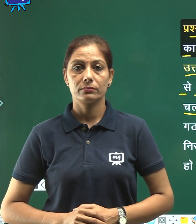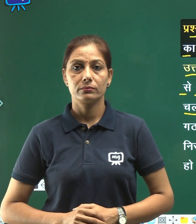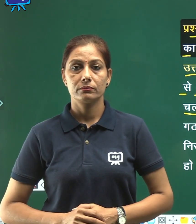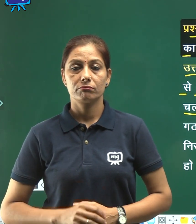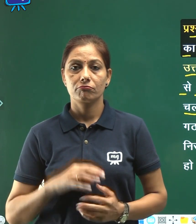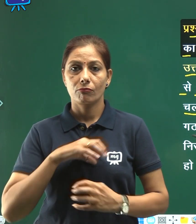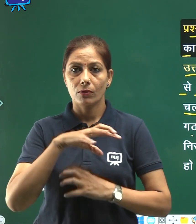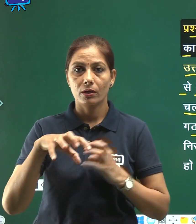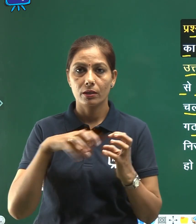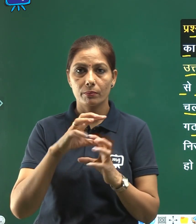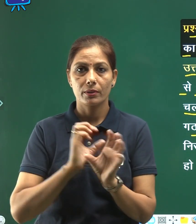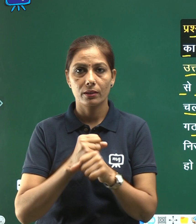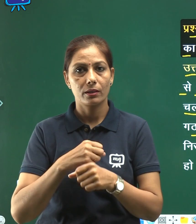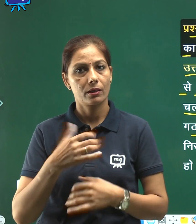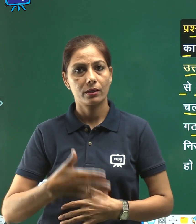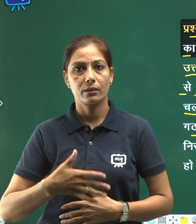गठरी बनकर रह गई,